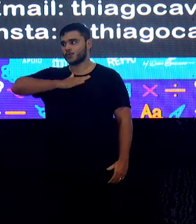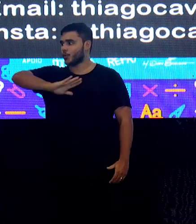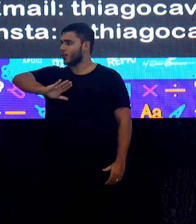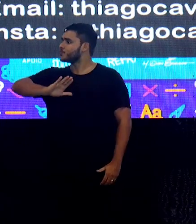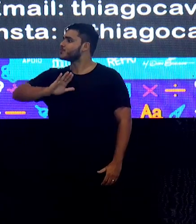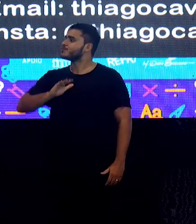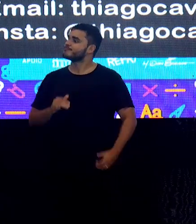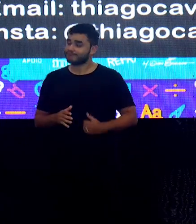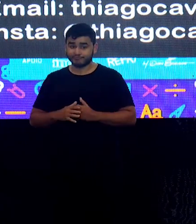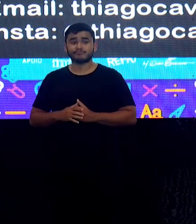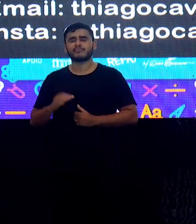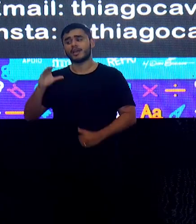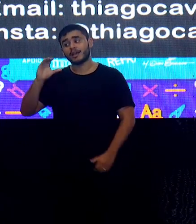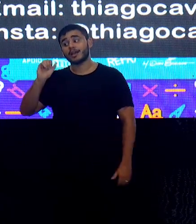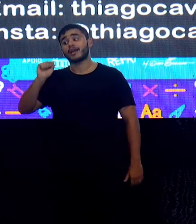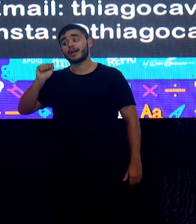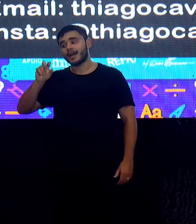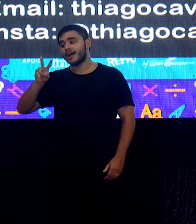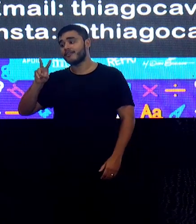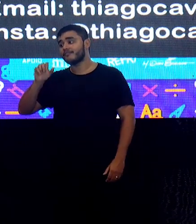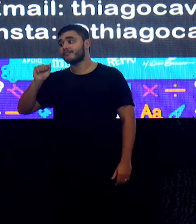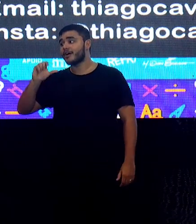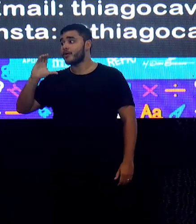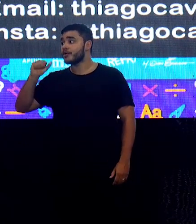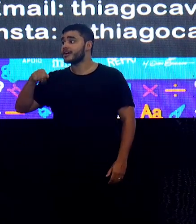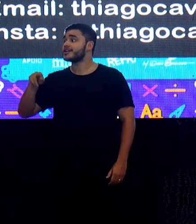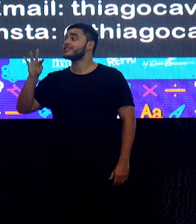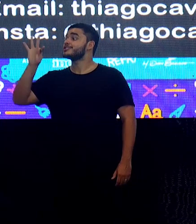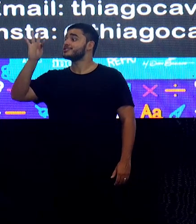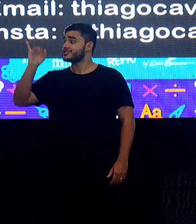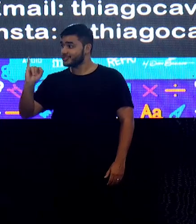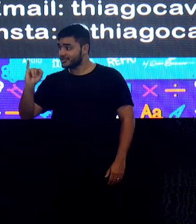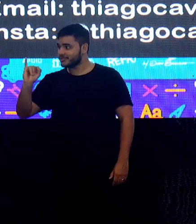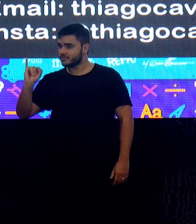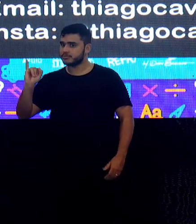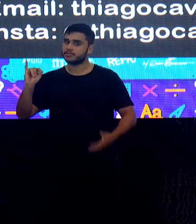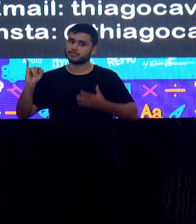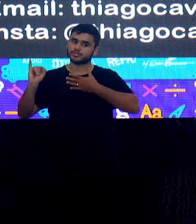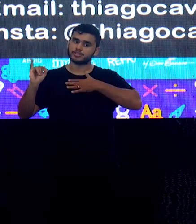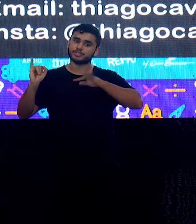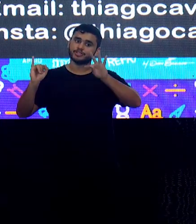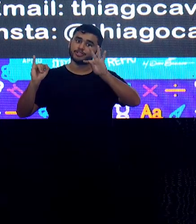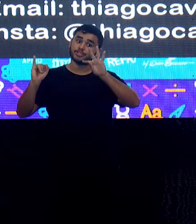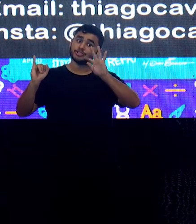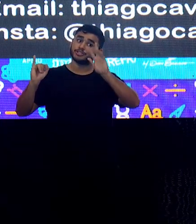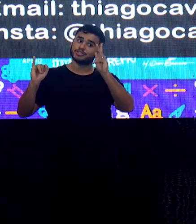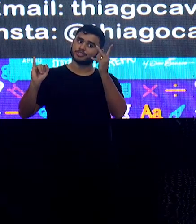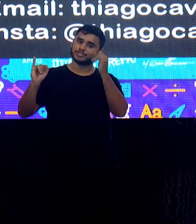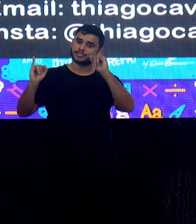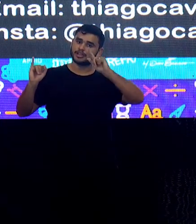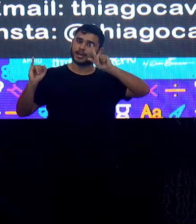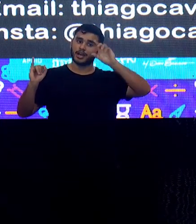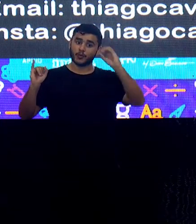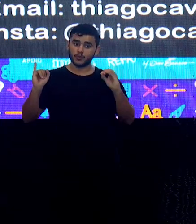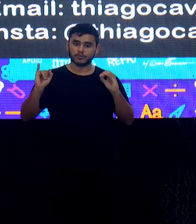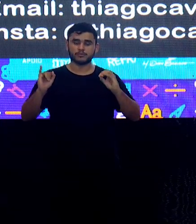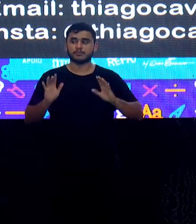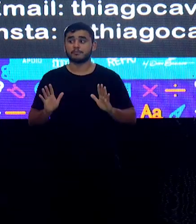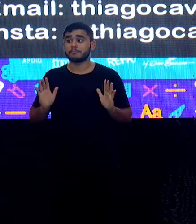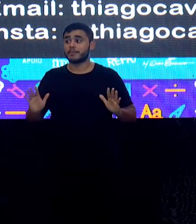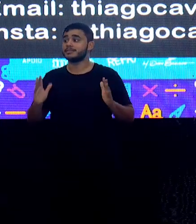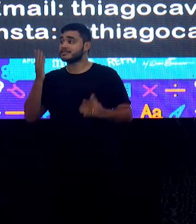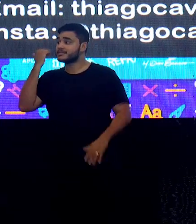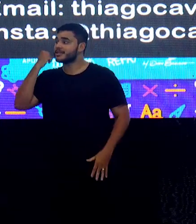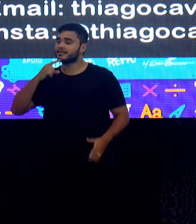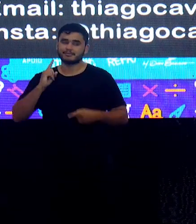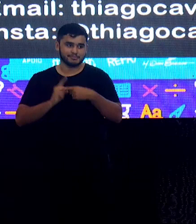Então não escreva meu nome errado, que aí você não ganha um inimigo, né? Agora, claro, também tem um motivo. Para quem não